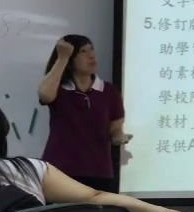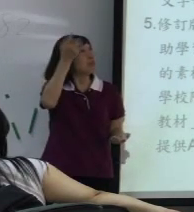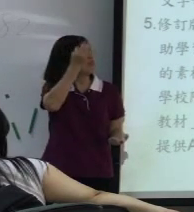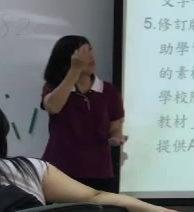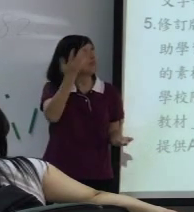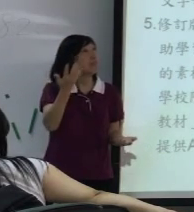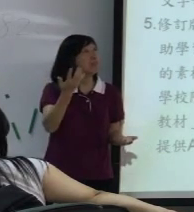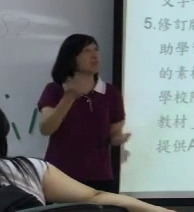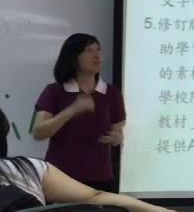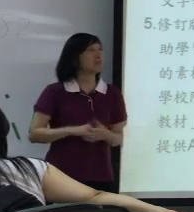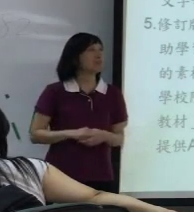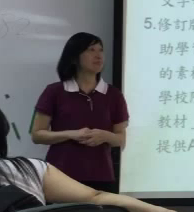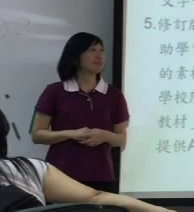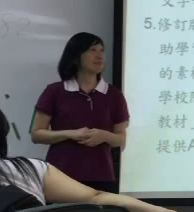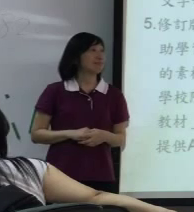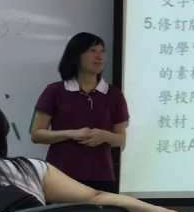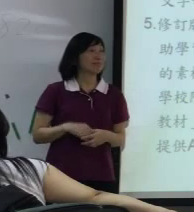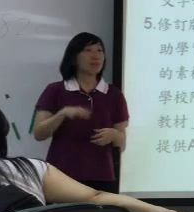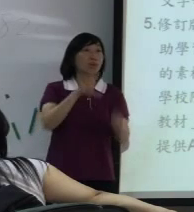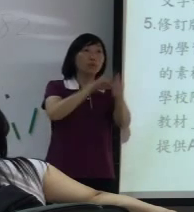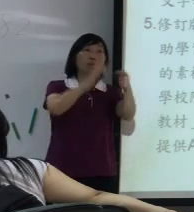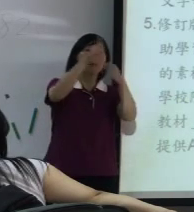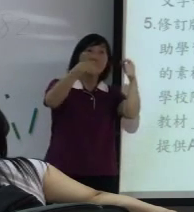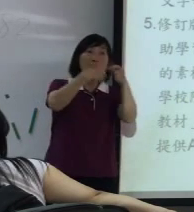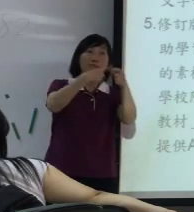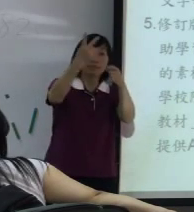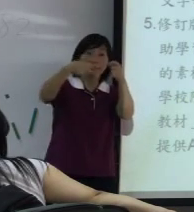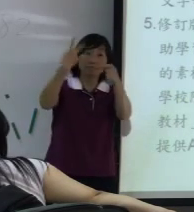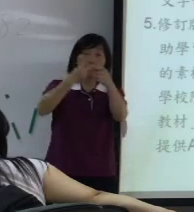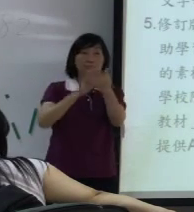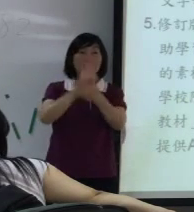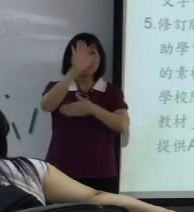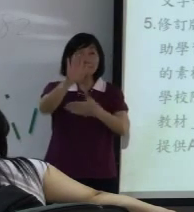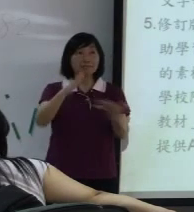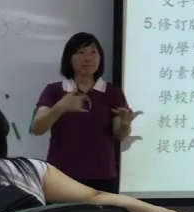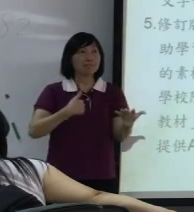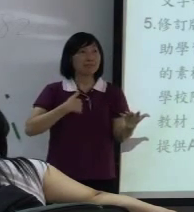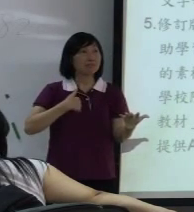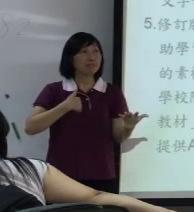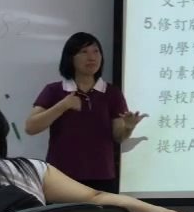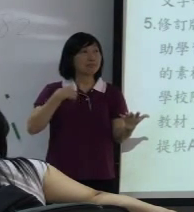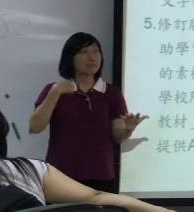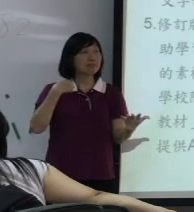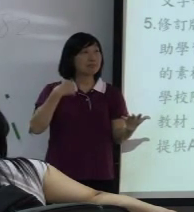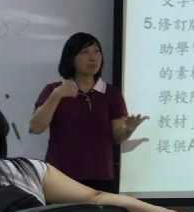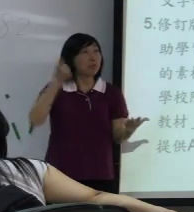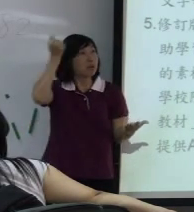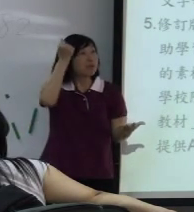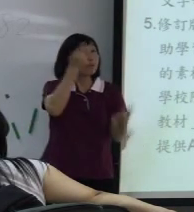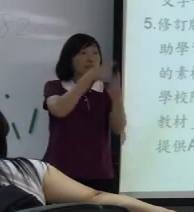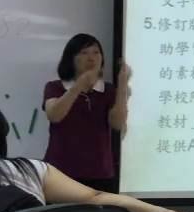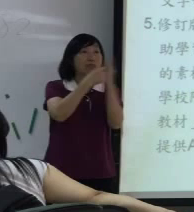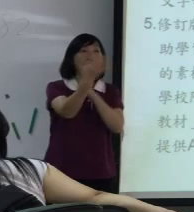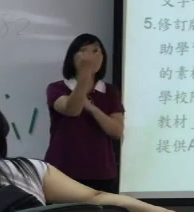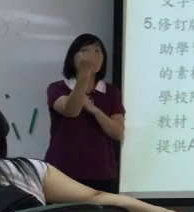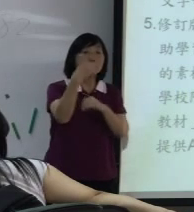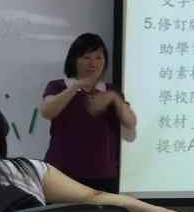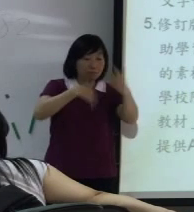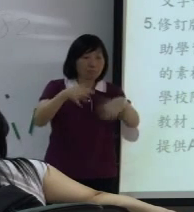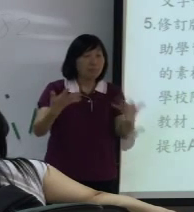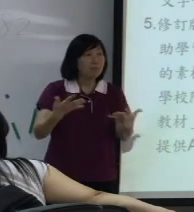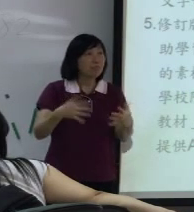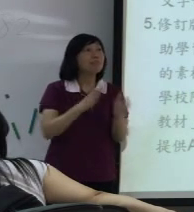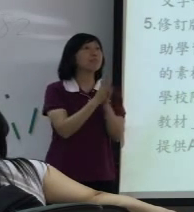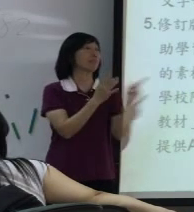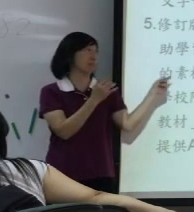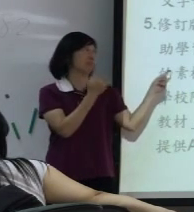少，学了一年两年以后你还记得几个生字，哦，这